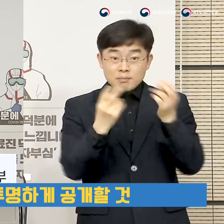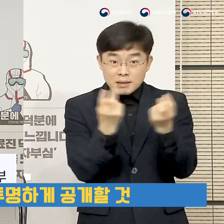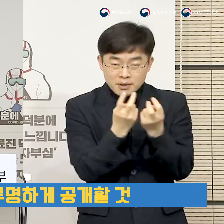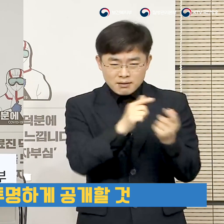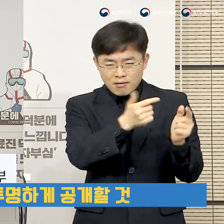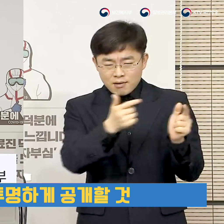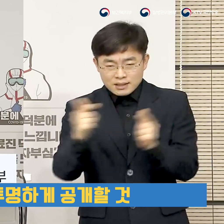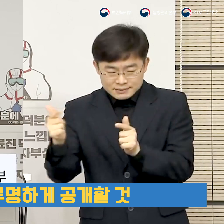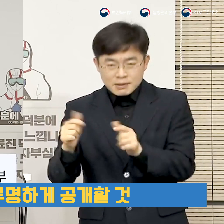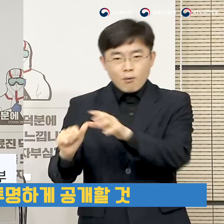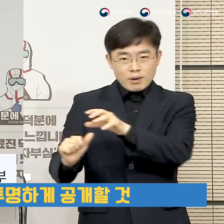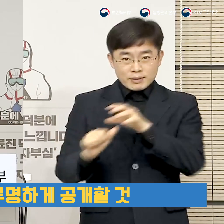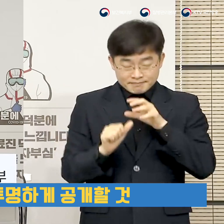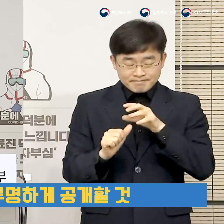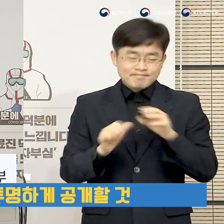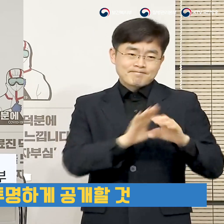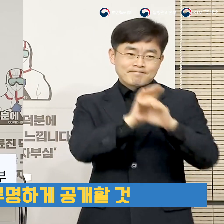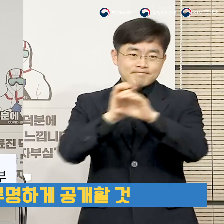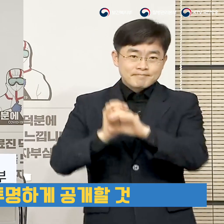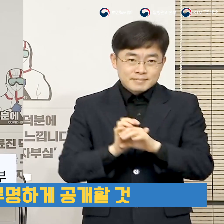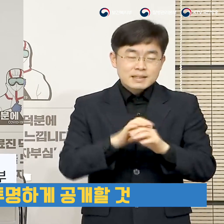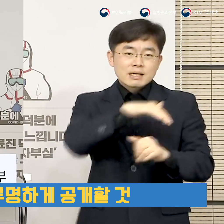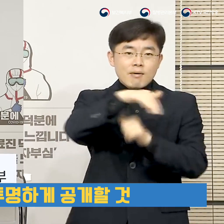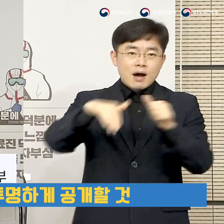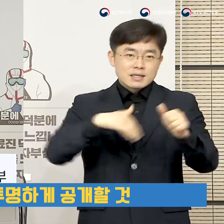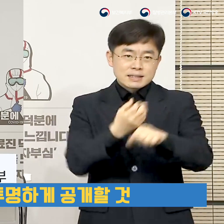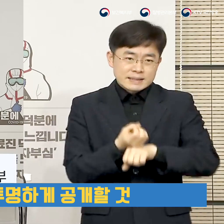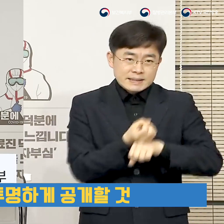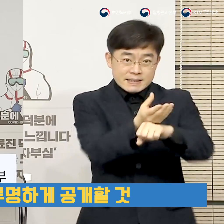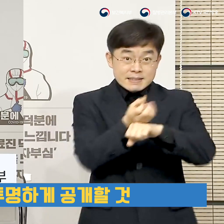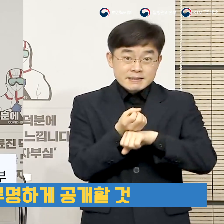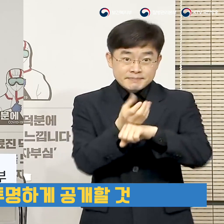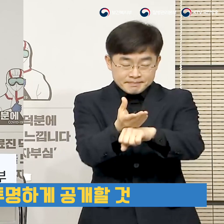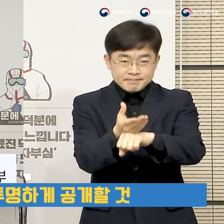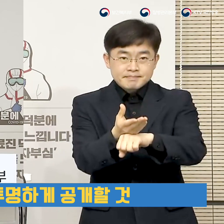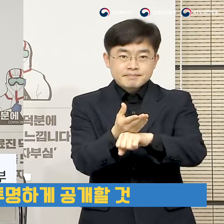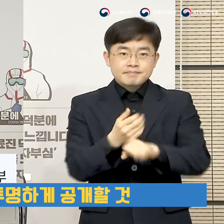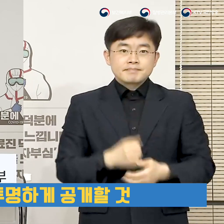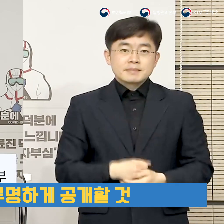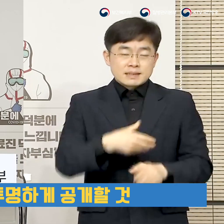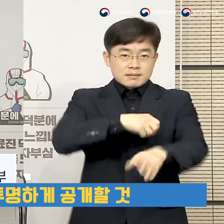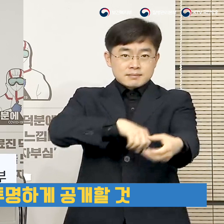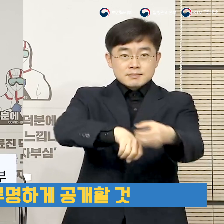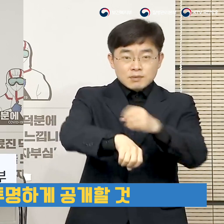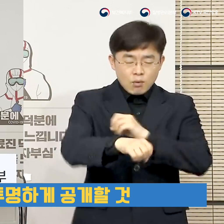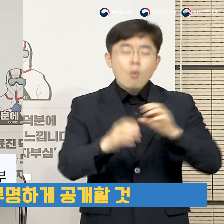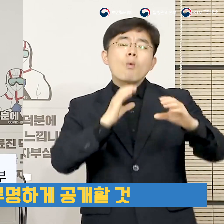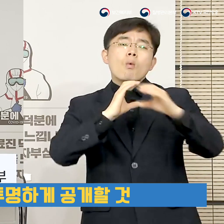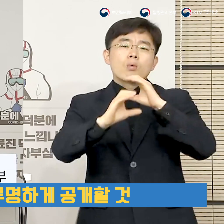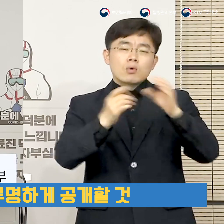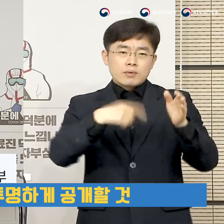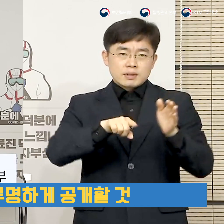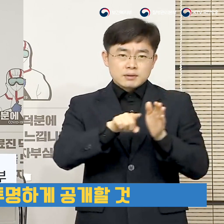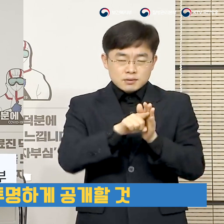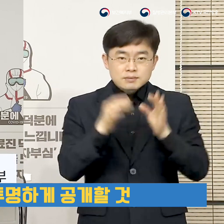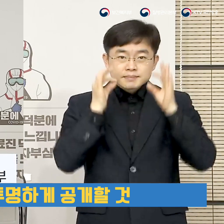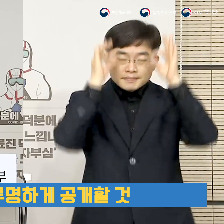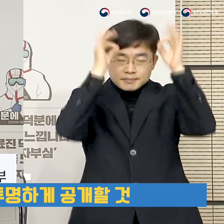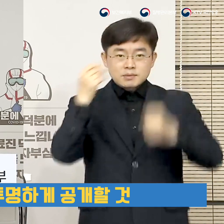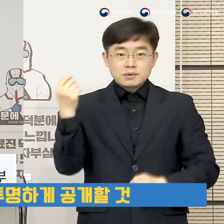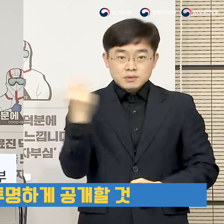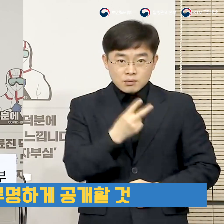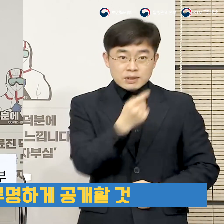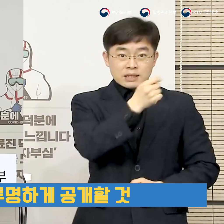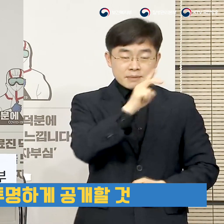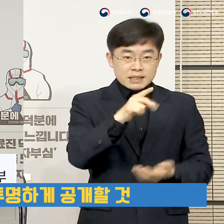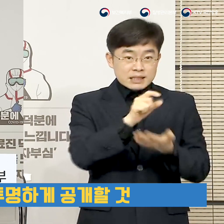활용하여 코로나19의 상황을 국민 여러분들께 투명하게 공개하고 적극적으로 소통할 계획이며